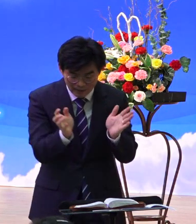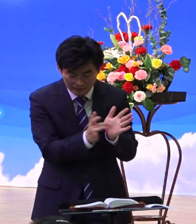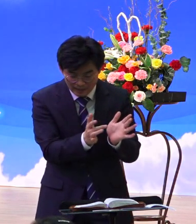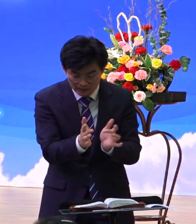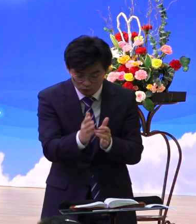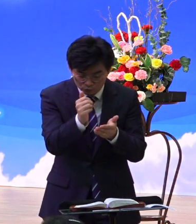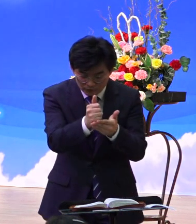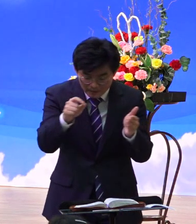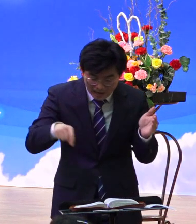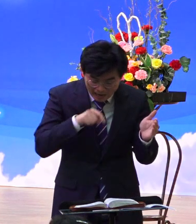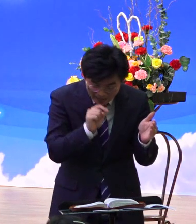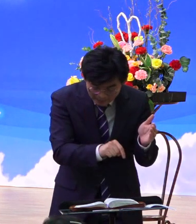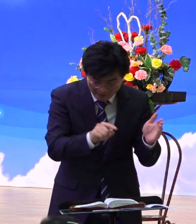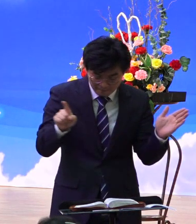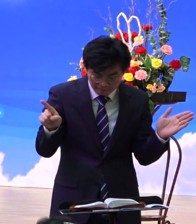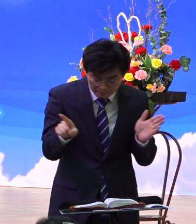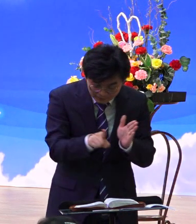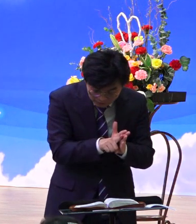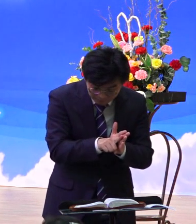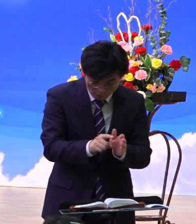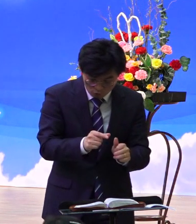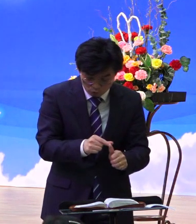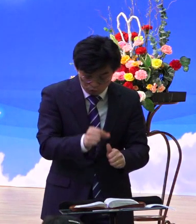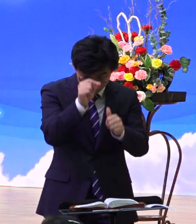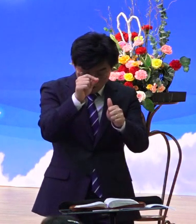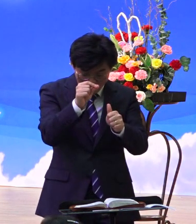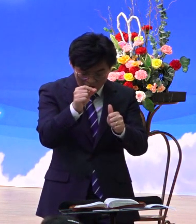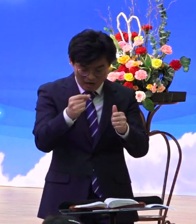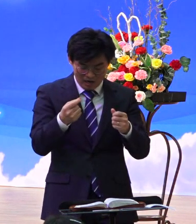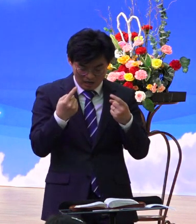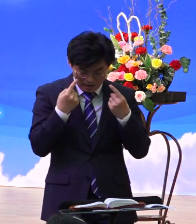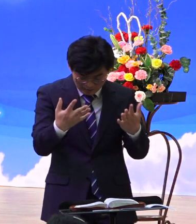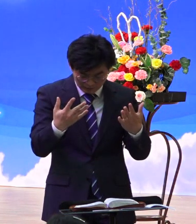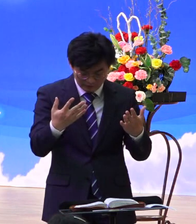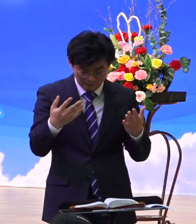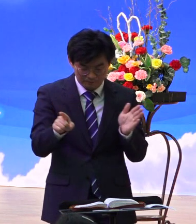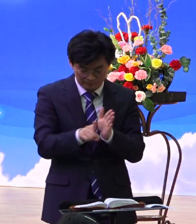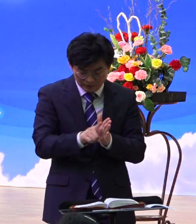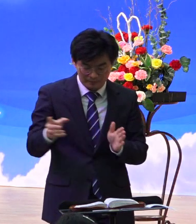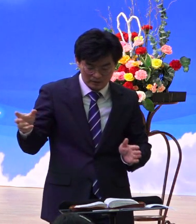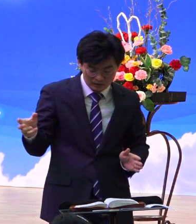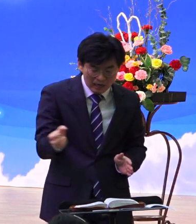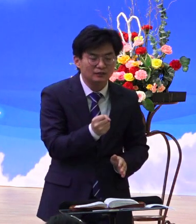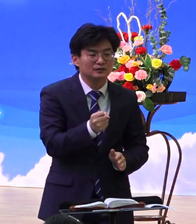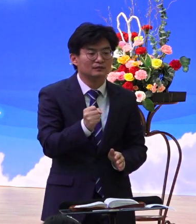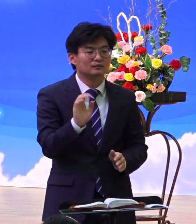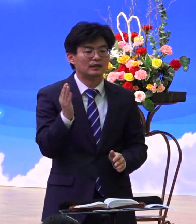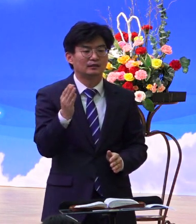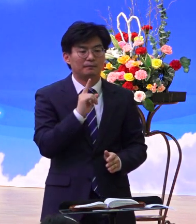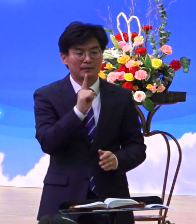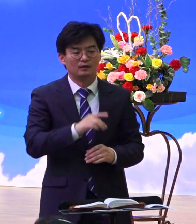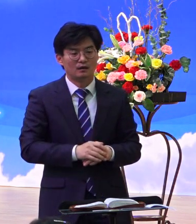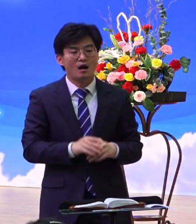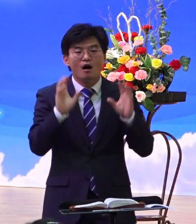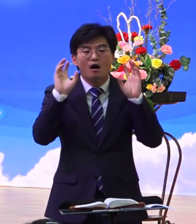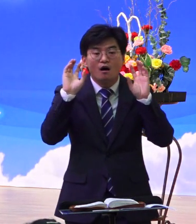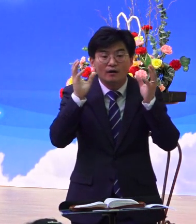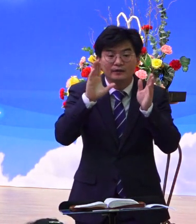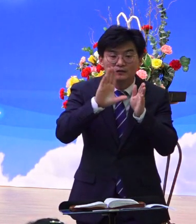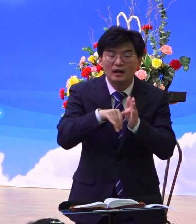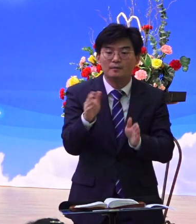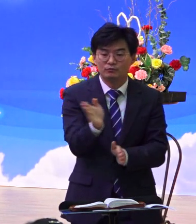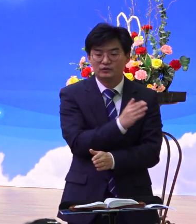있는 믿음으로 말미암아 구원에 이르는 지혜가 있게 하느니라. 아멘.